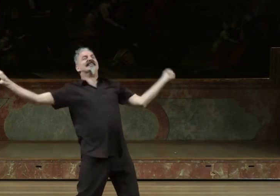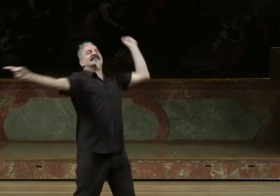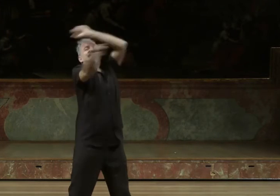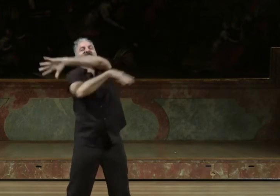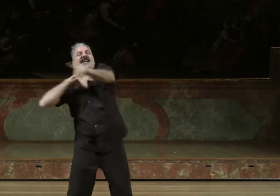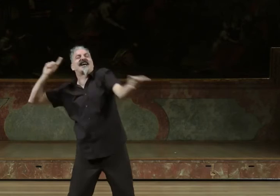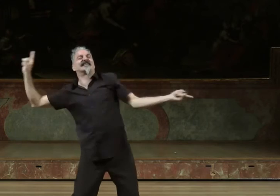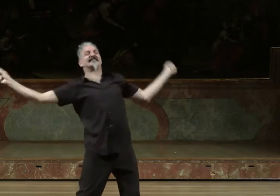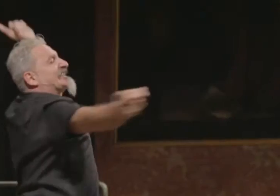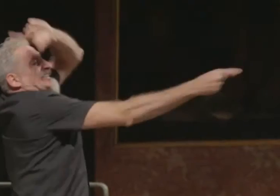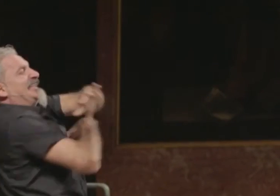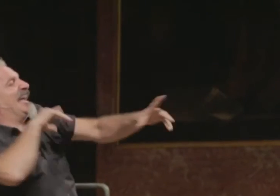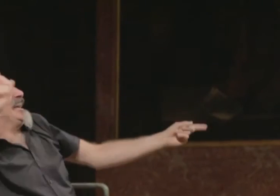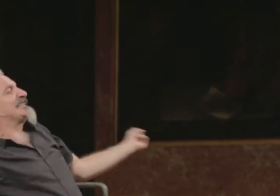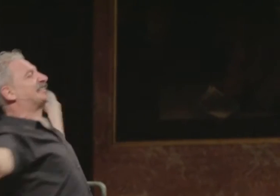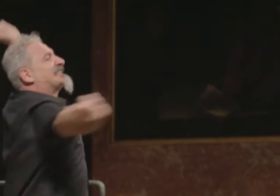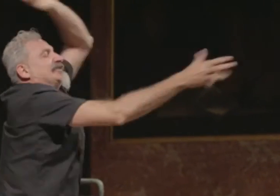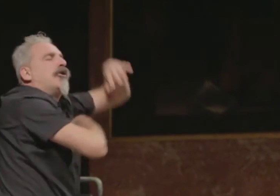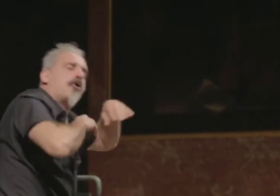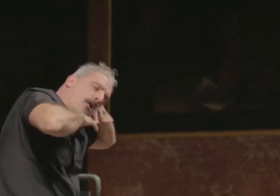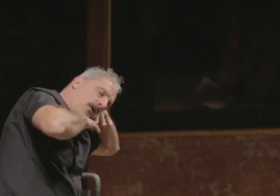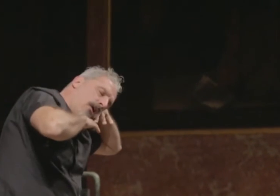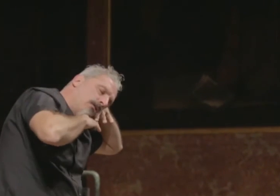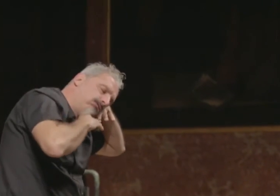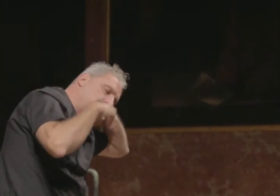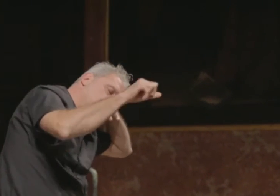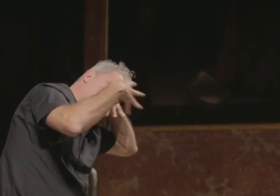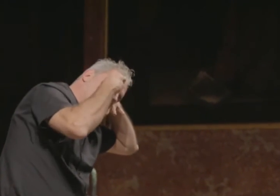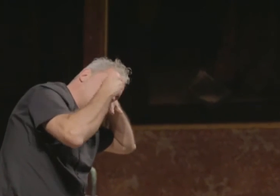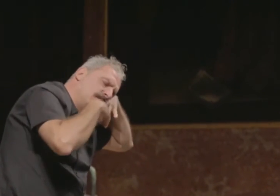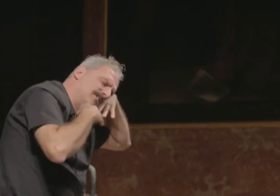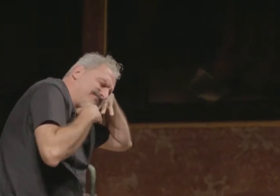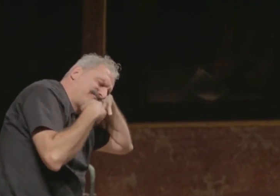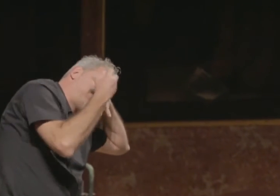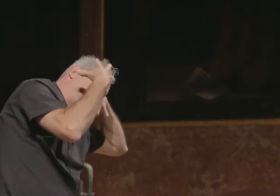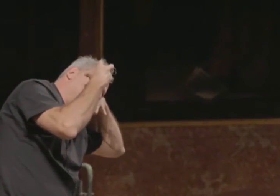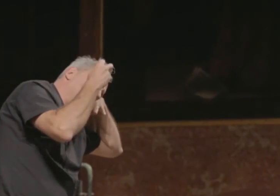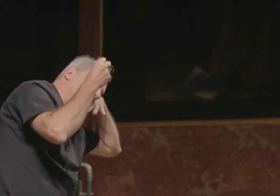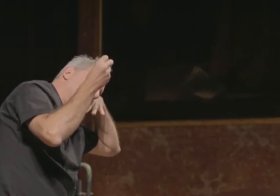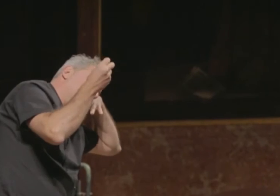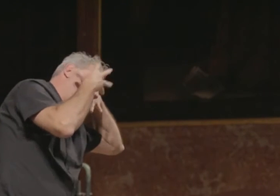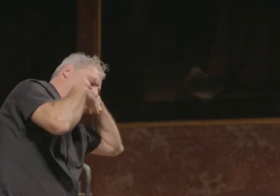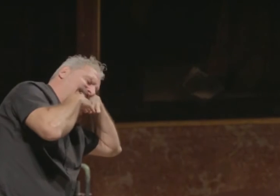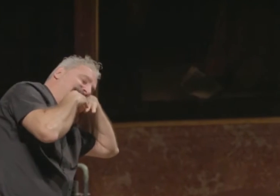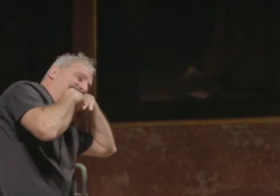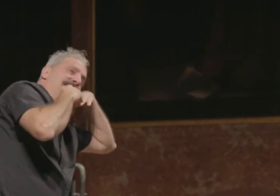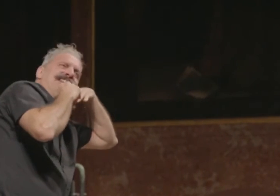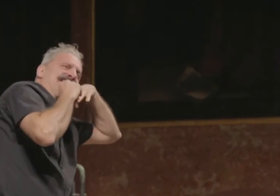Der Leuchtturm dreht sich schneller, schneller. Die Menschen, die schlafen, wachen auf, werden vom